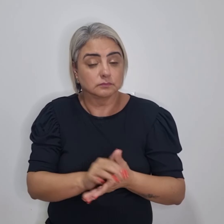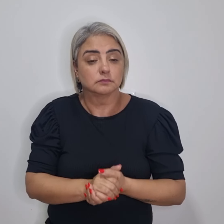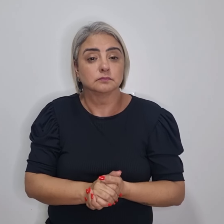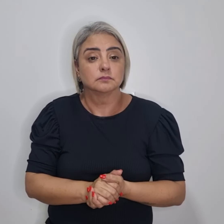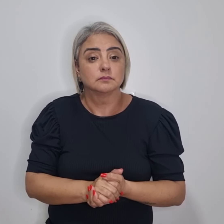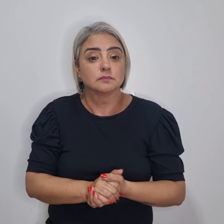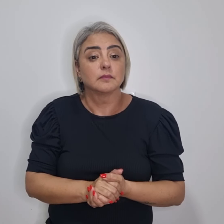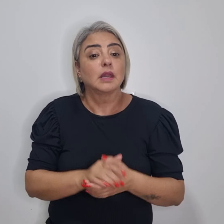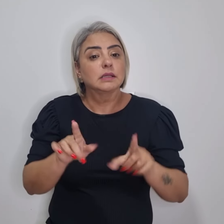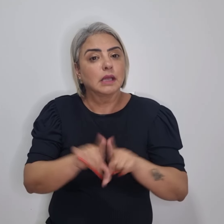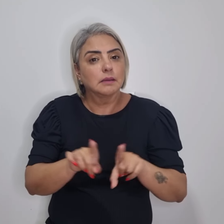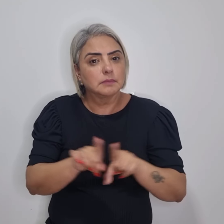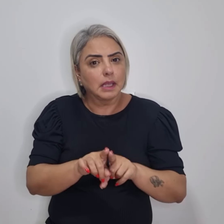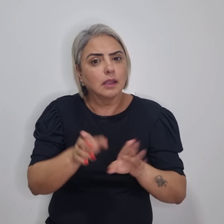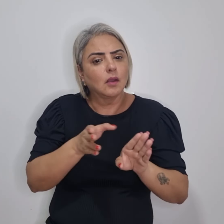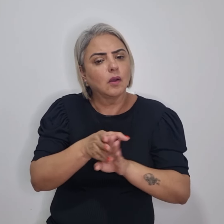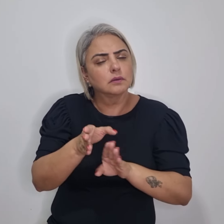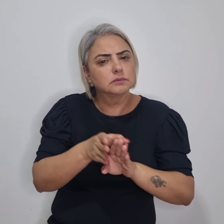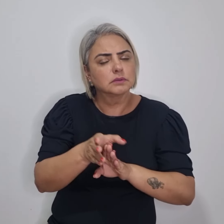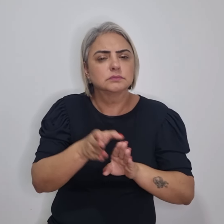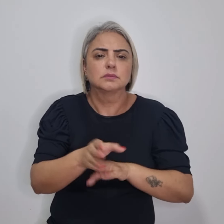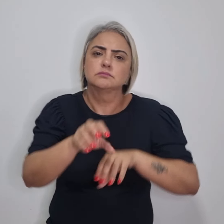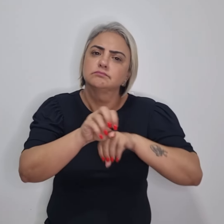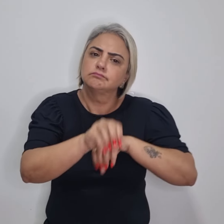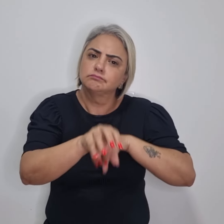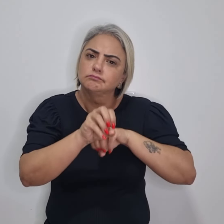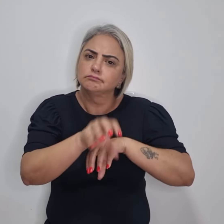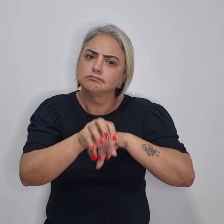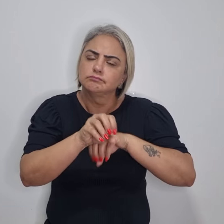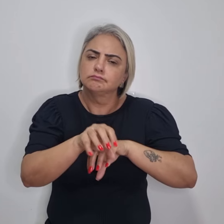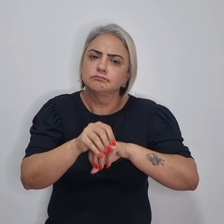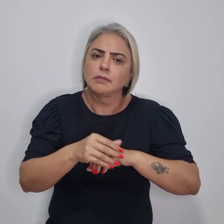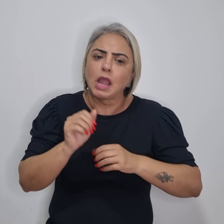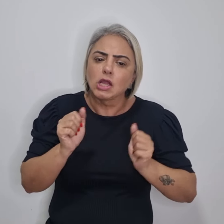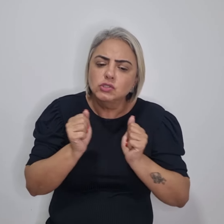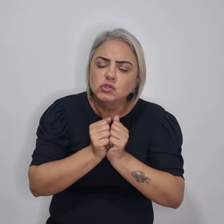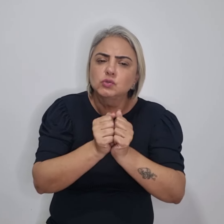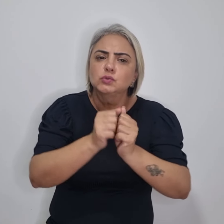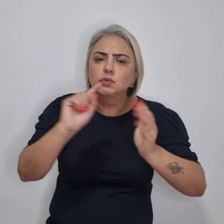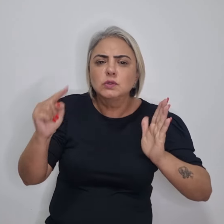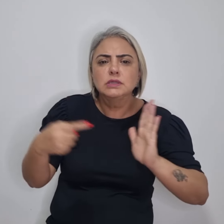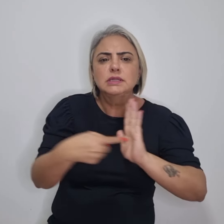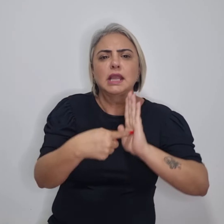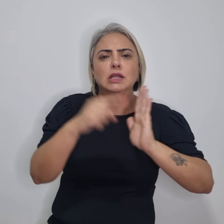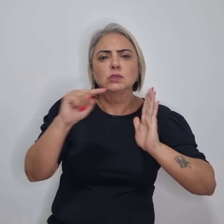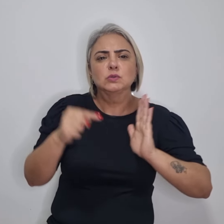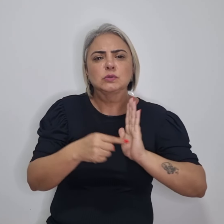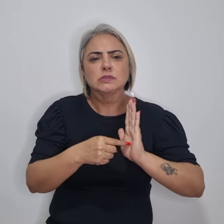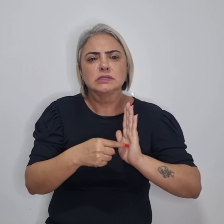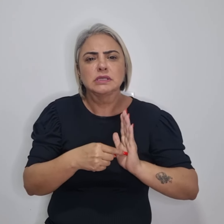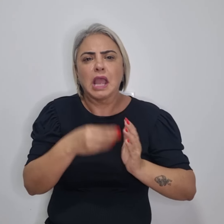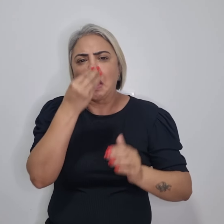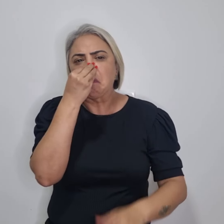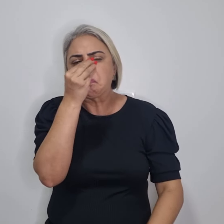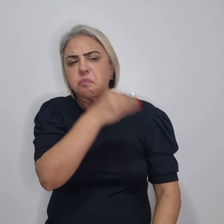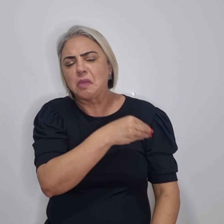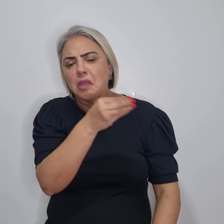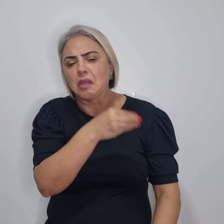além de orientadores educacionais, a juntos denunciarmos o descaso de Ibanez e Elvia